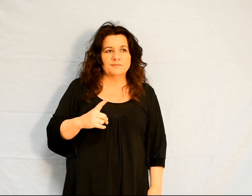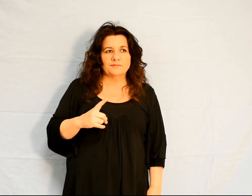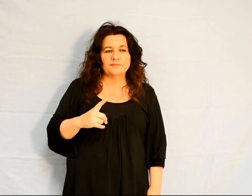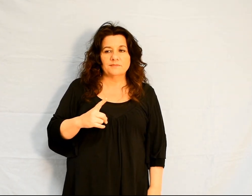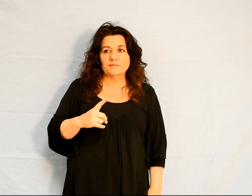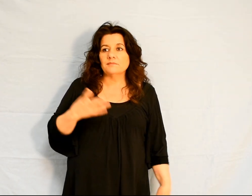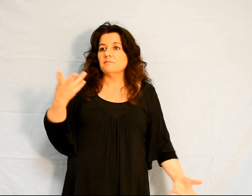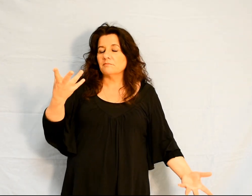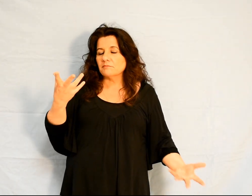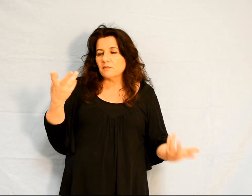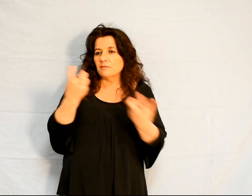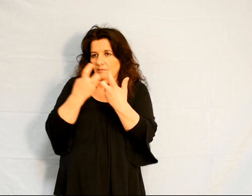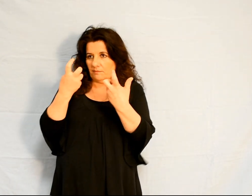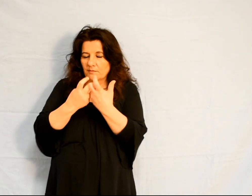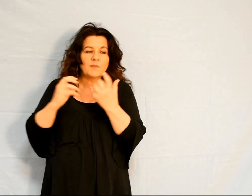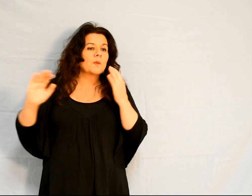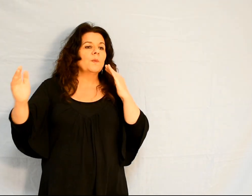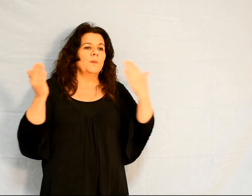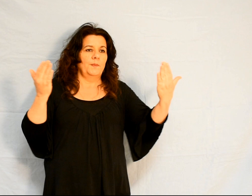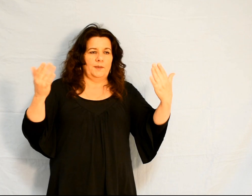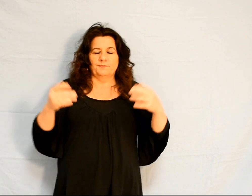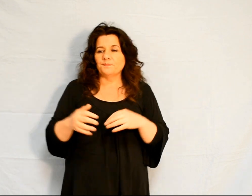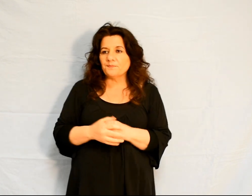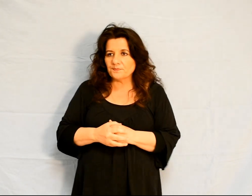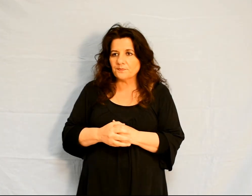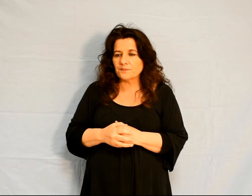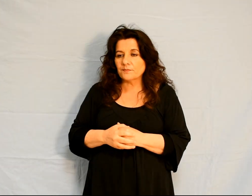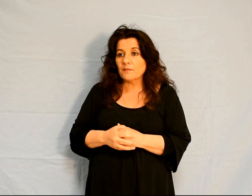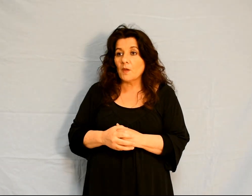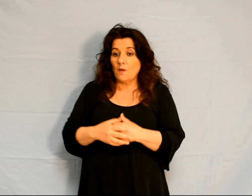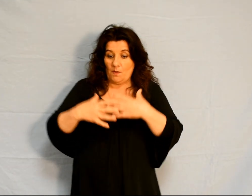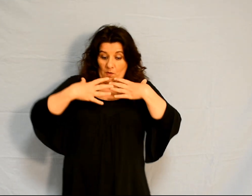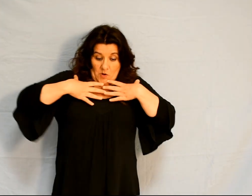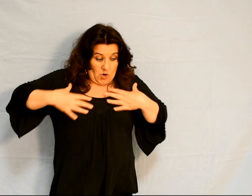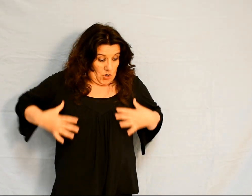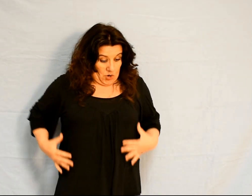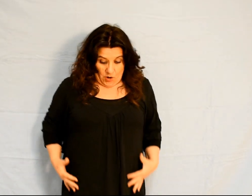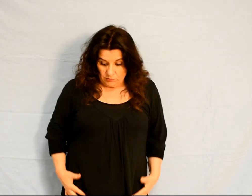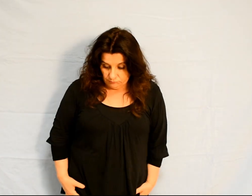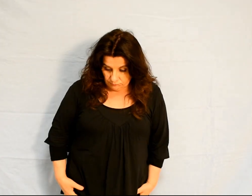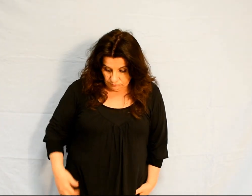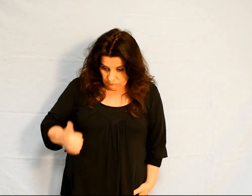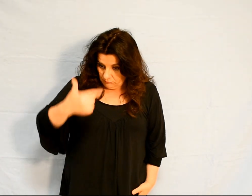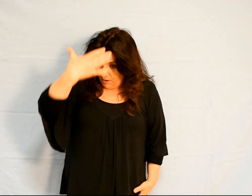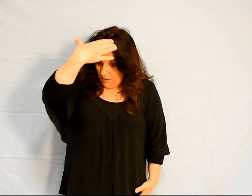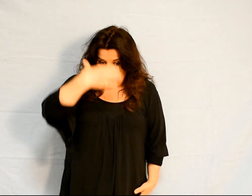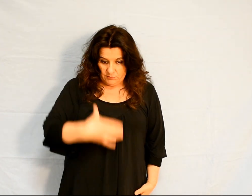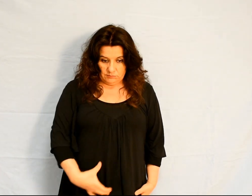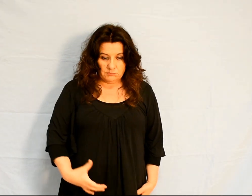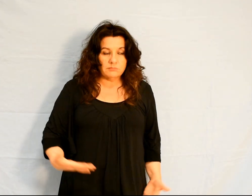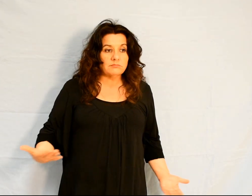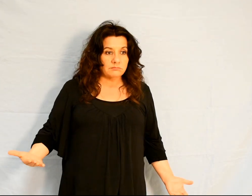Prenons une comparaison. Le corps ne fait qu'un. Il a pourtant plusieurs